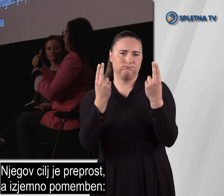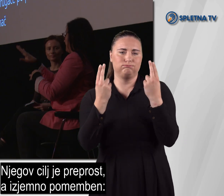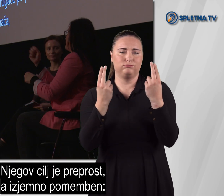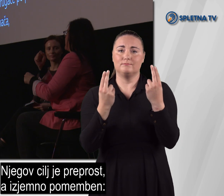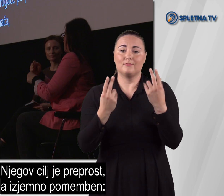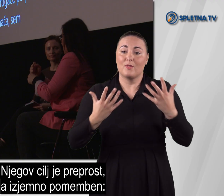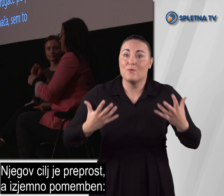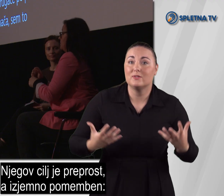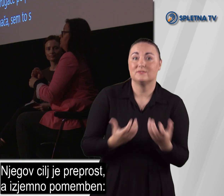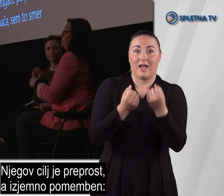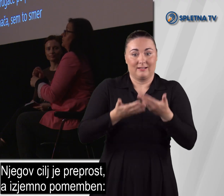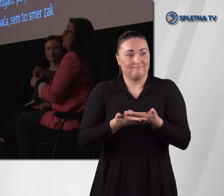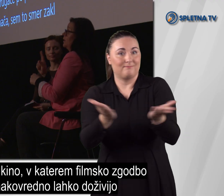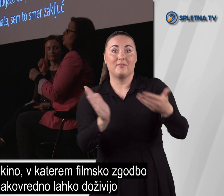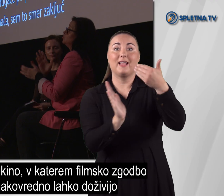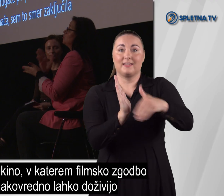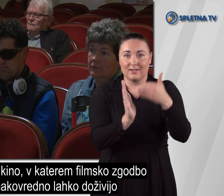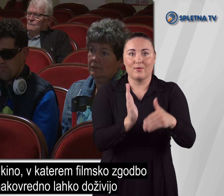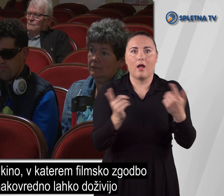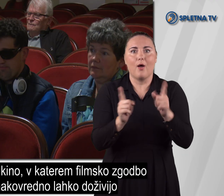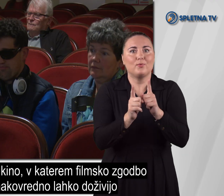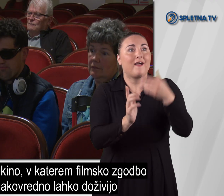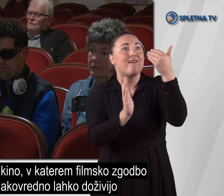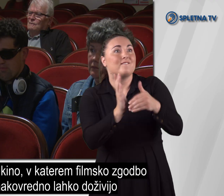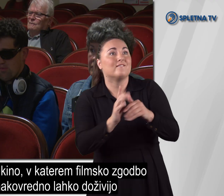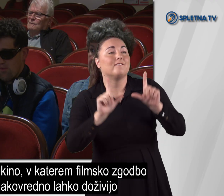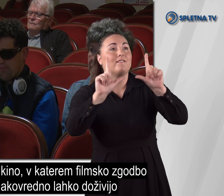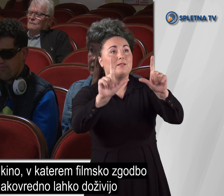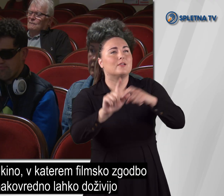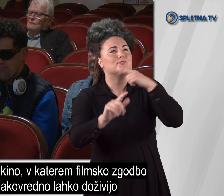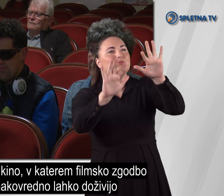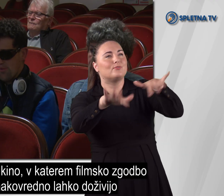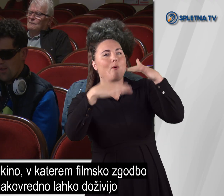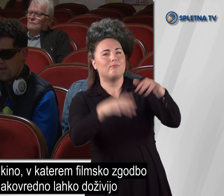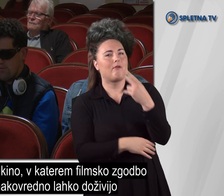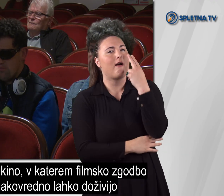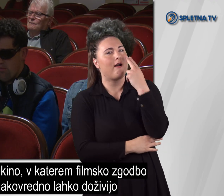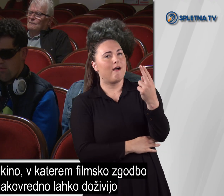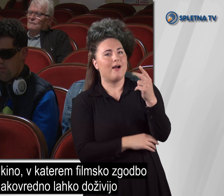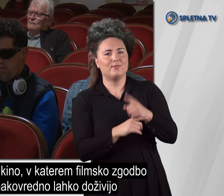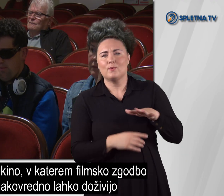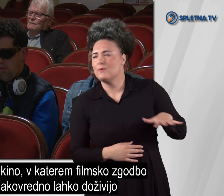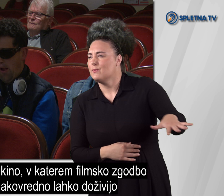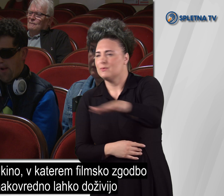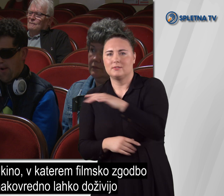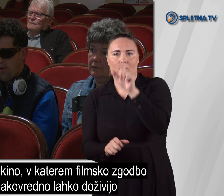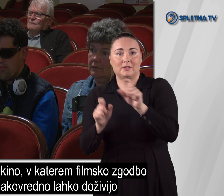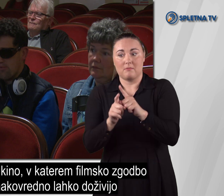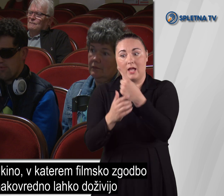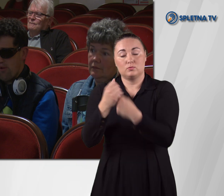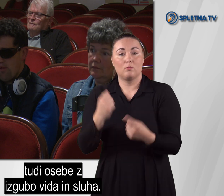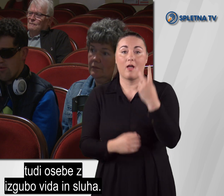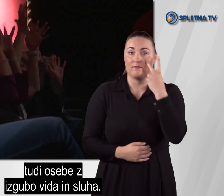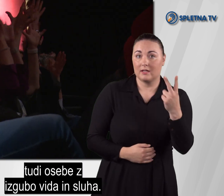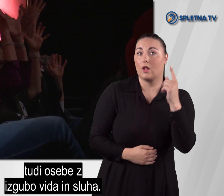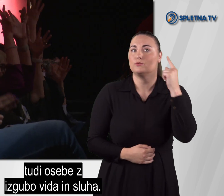Njegov cilj je preprost, a izjemno pomemben. Ustvariti kino, v katerem filmsko zgodbo enakovredno lahko doživijo